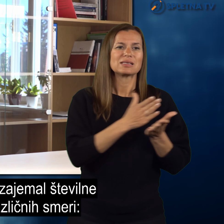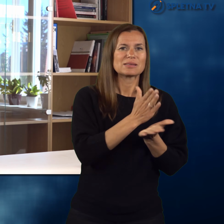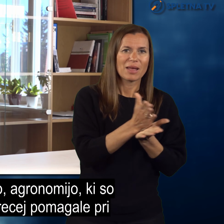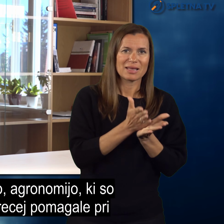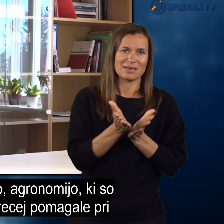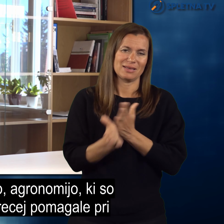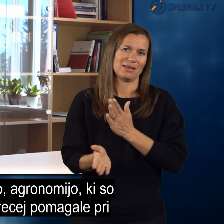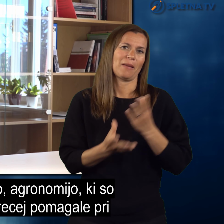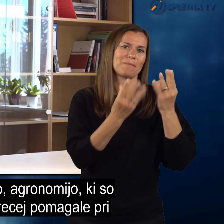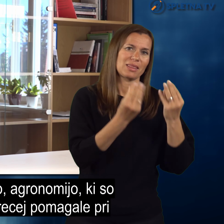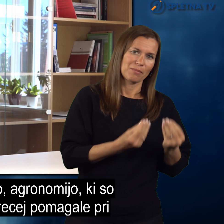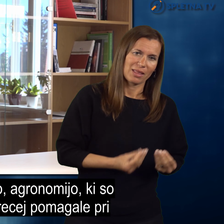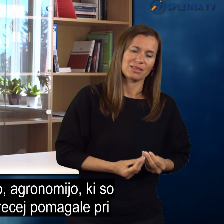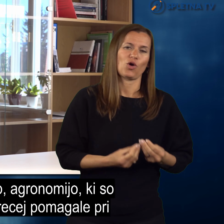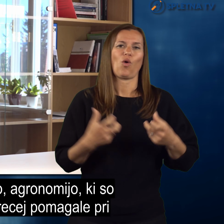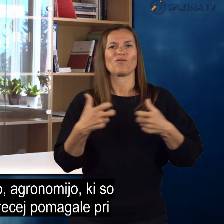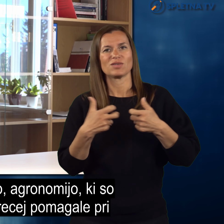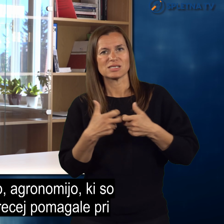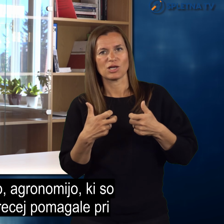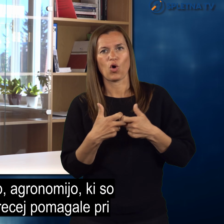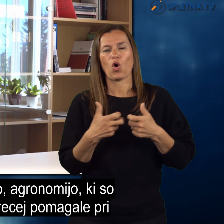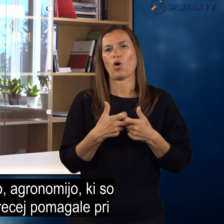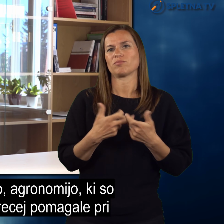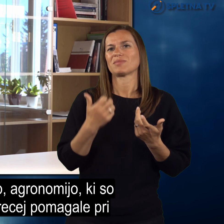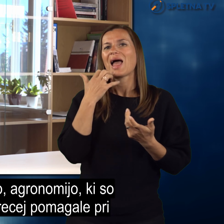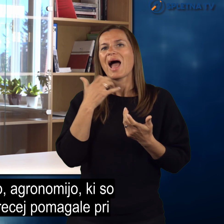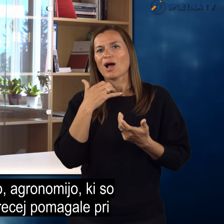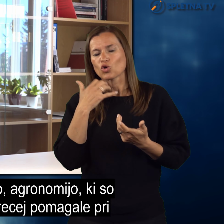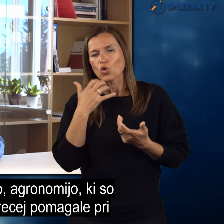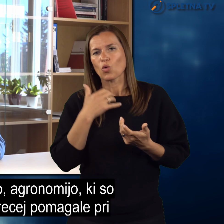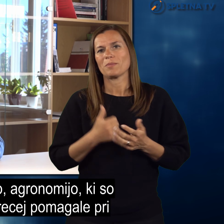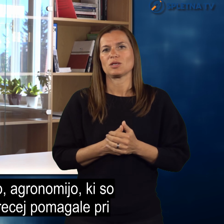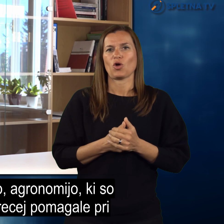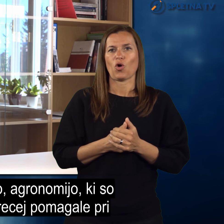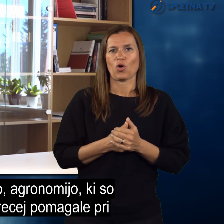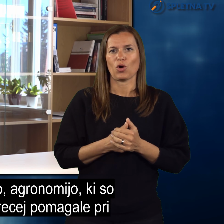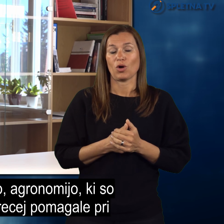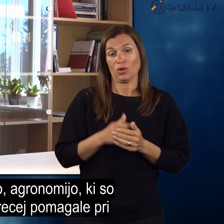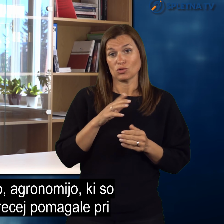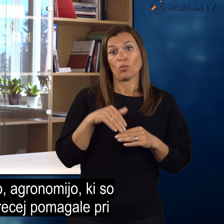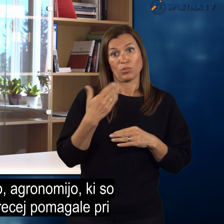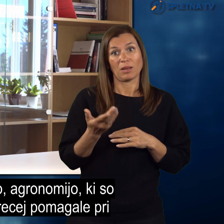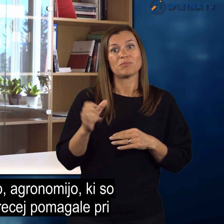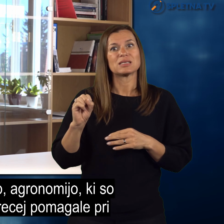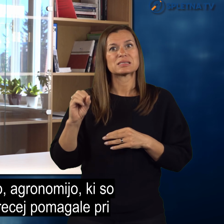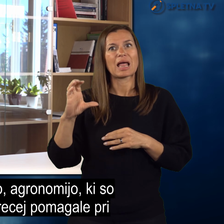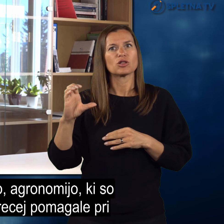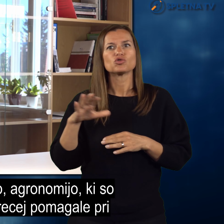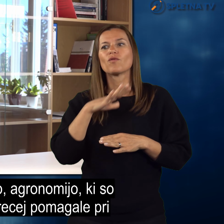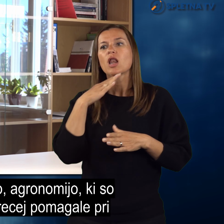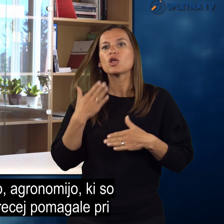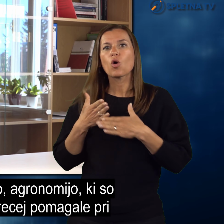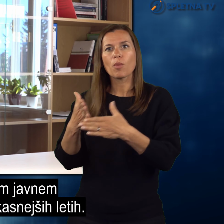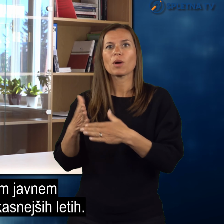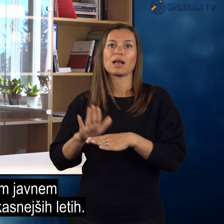smeri, matematiko, fiziko, agronomijo, ki so Staniču potem precej